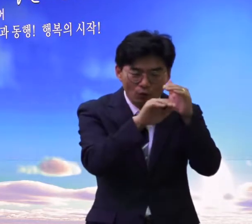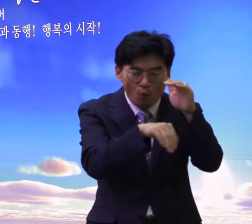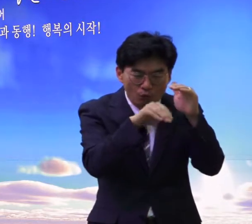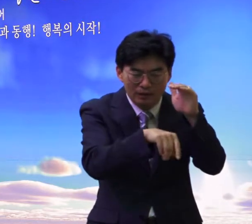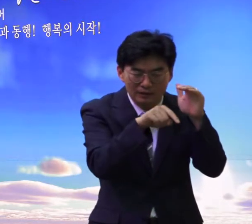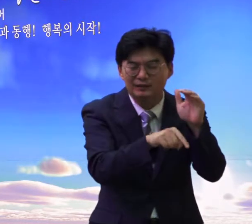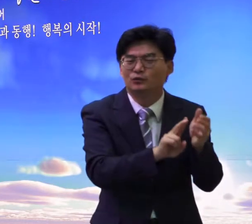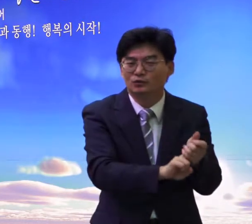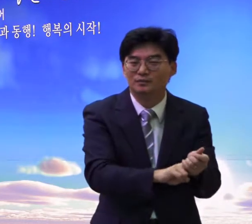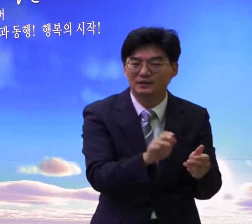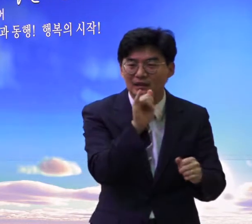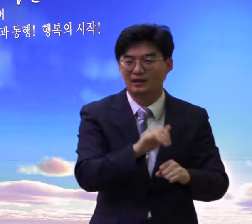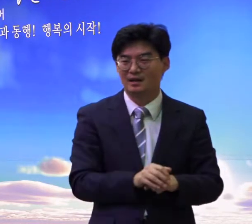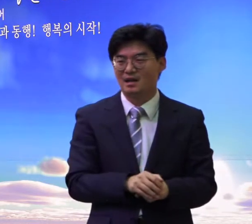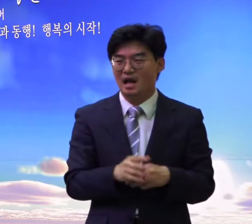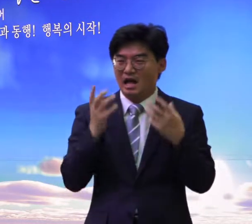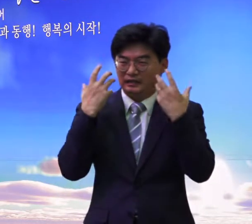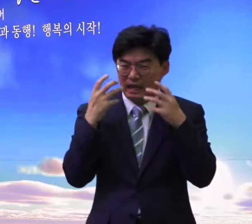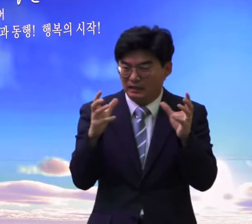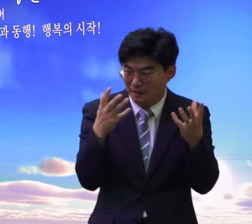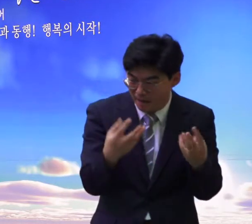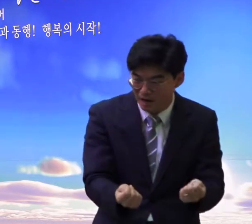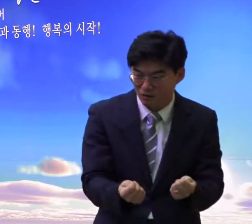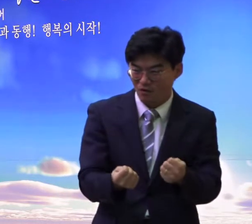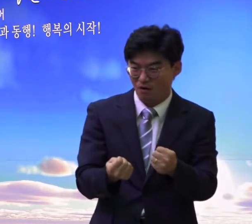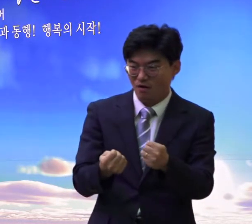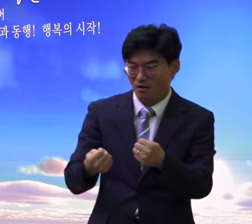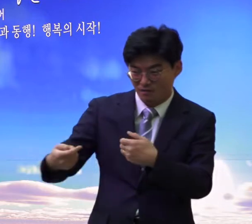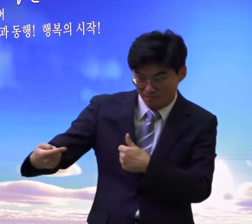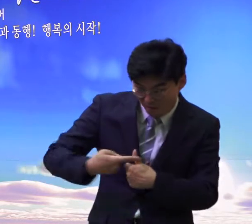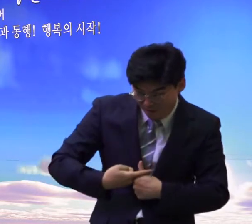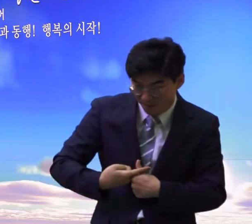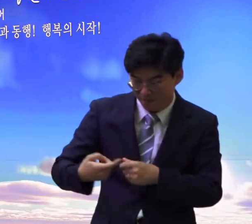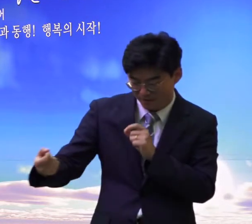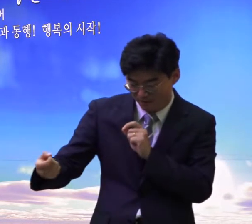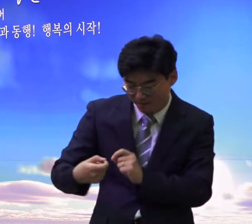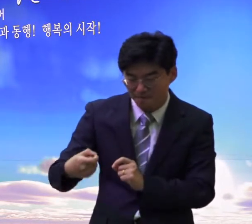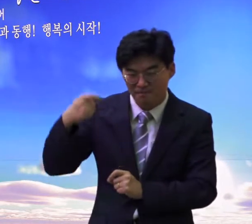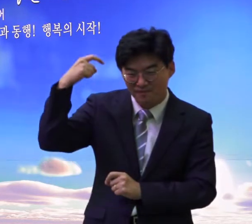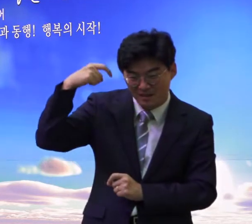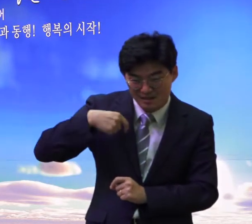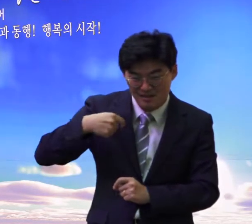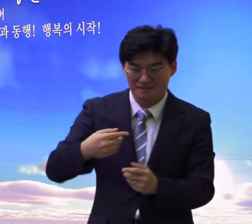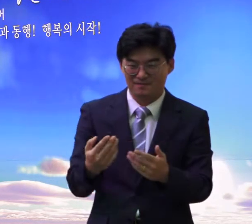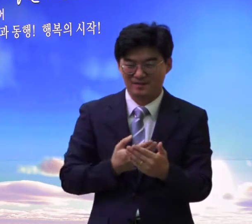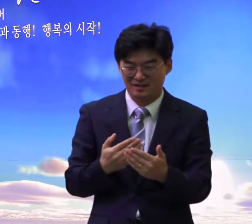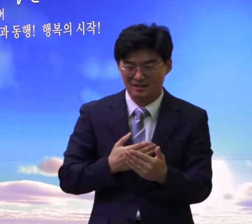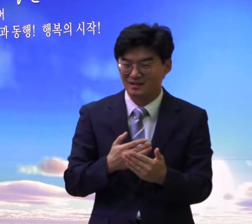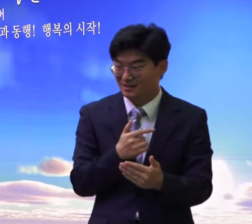것 같은 그런 정말로 두렵고 떨리는 그런 상황이라 하는 것입니다.